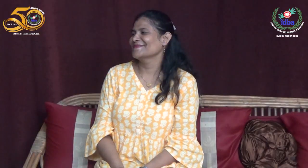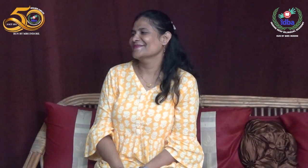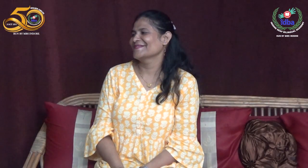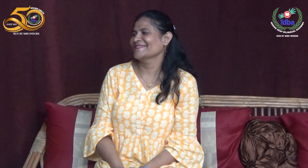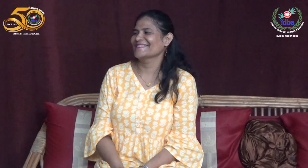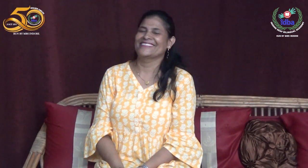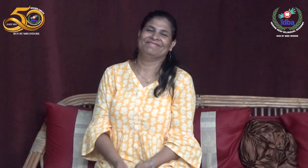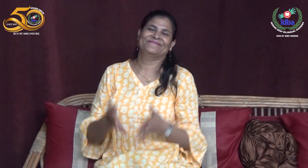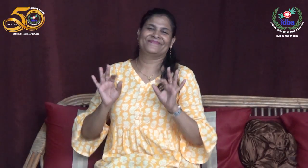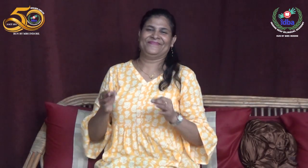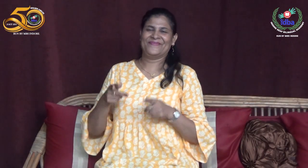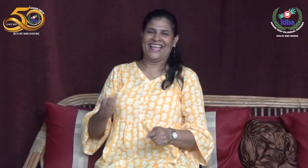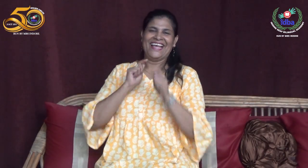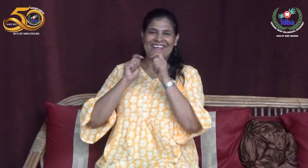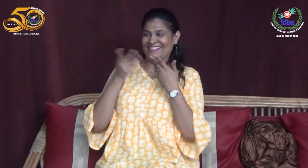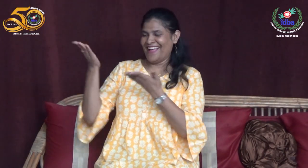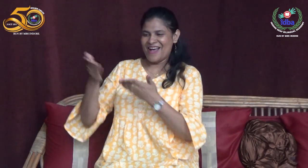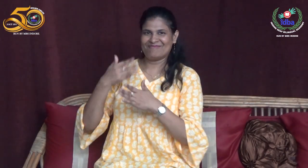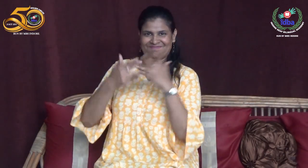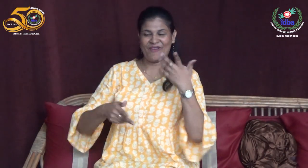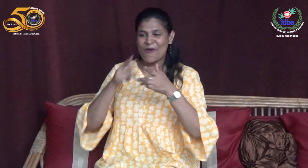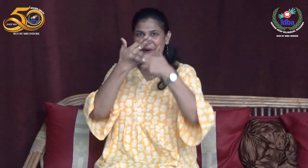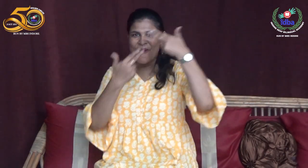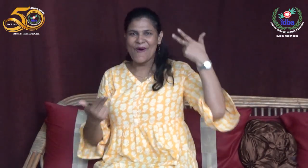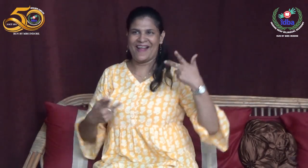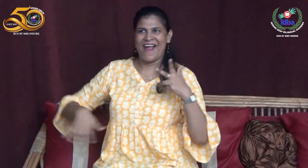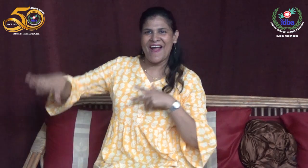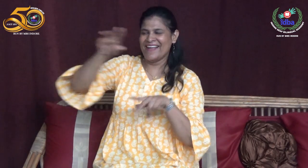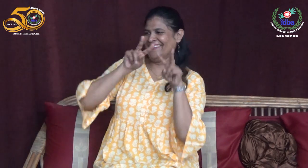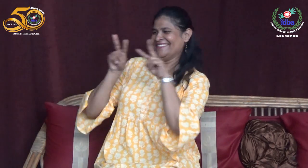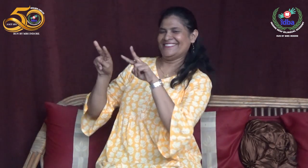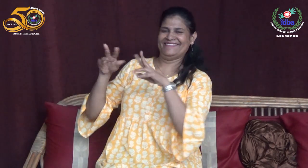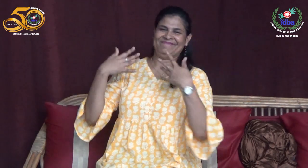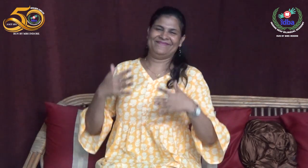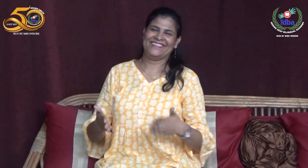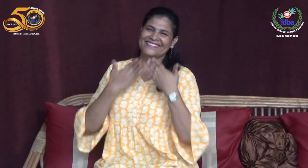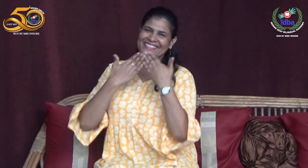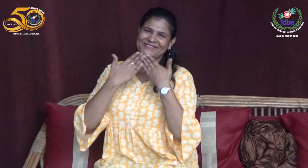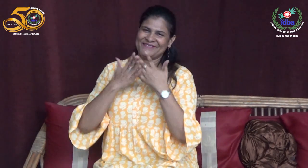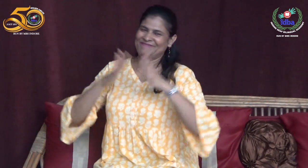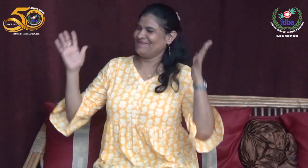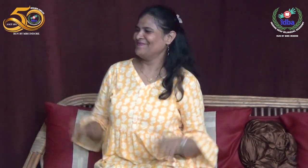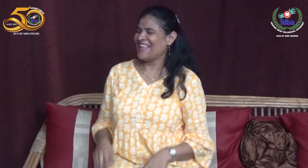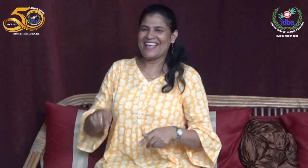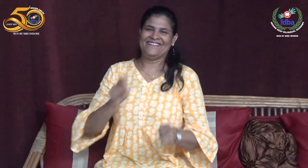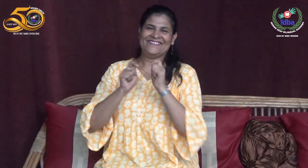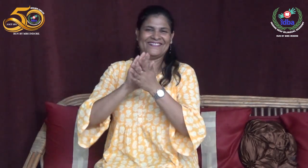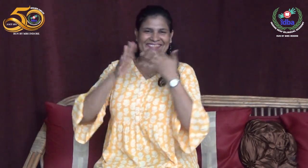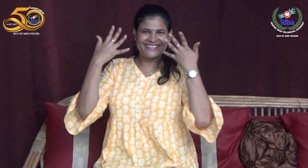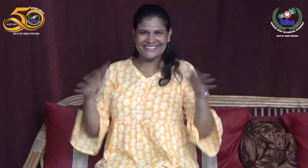हाँ, मुझे लोगों ने देखा तो मैं समझाती भी हूँ कि ऐसा करना चाहिए और आगे। आप सभी ने उनको देखा है, इसके लिए थैंक यू। आज ये